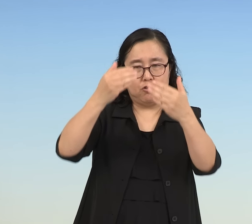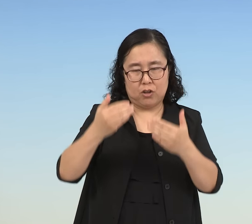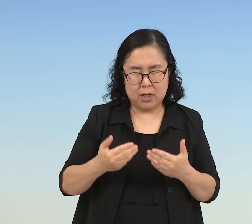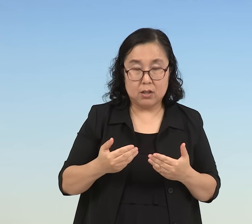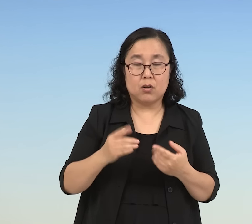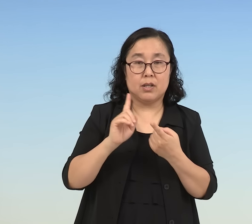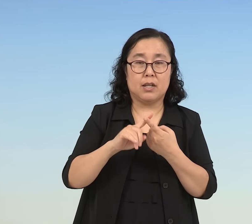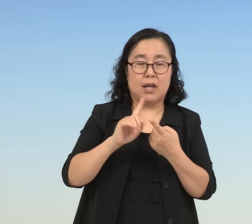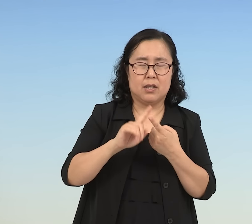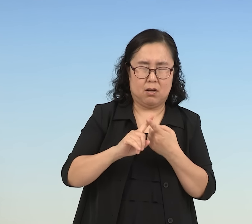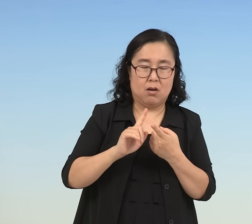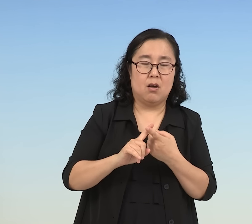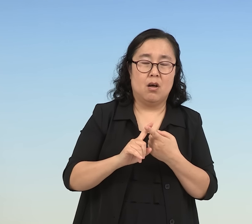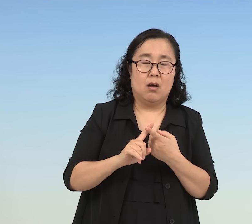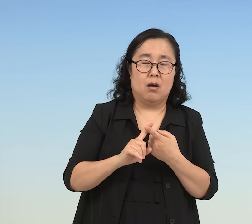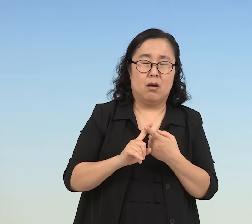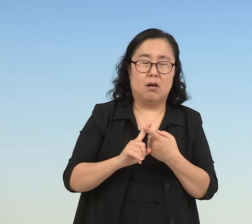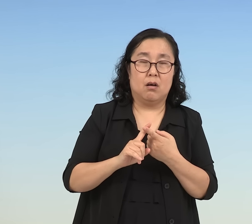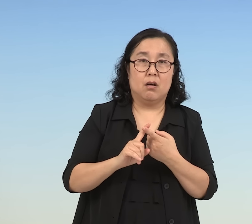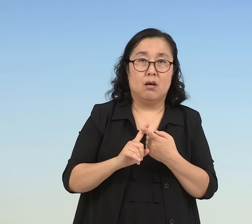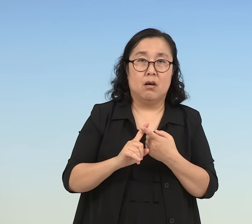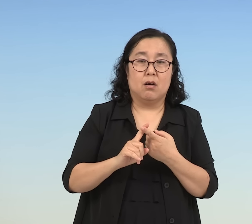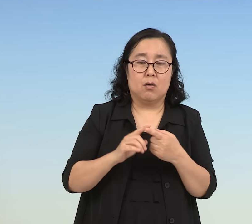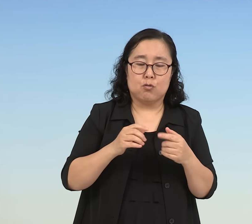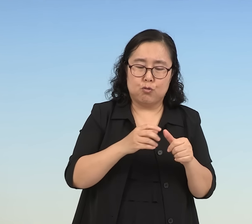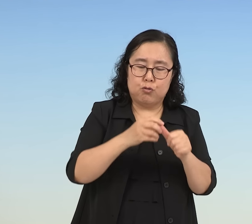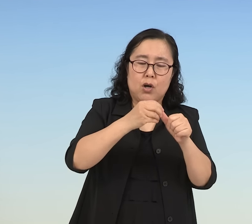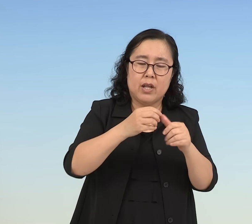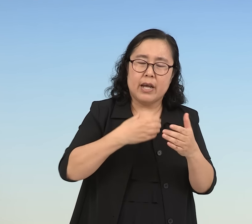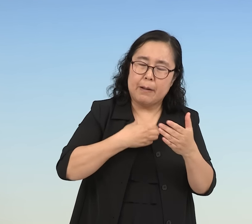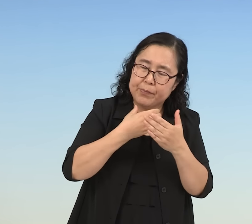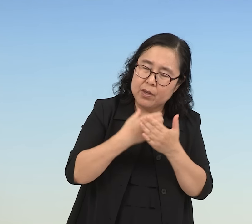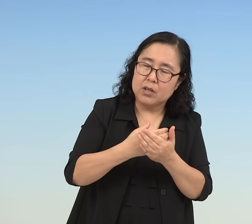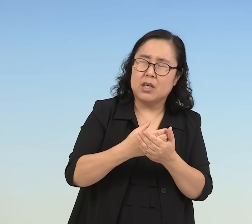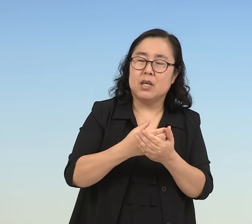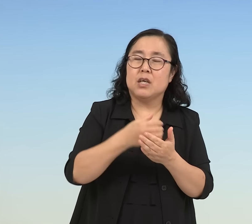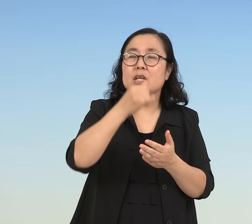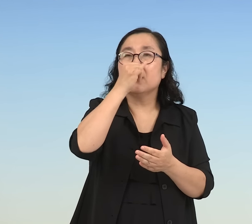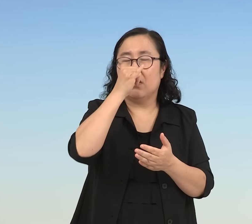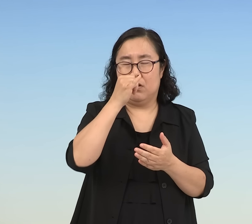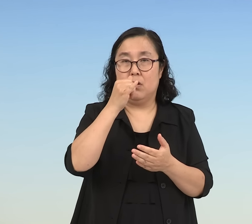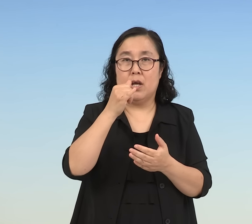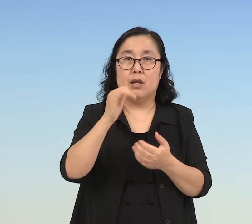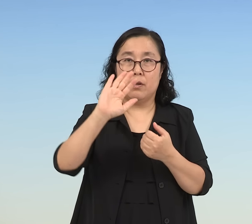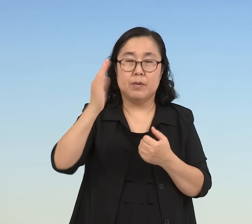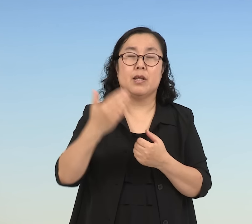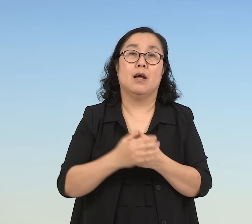그래서 오늘 설교 제목을 낚아짓게 뭐라고? 이 낚아짓게 뭐라고?